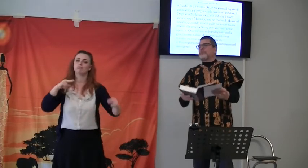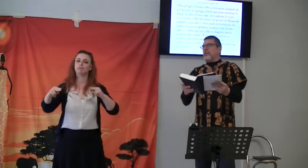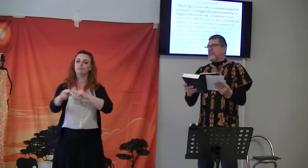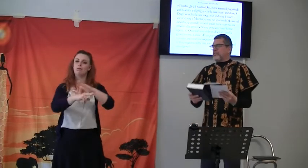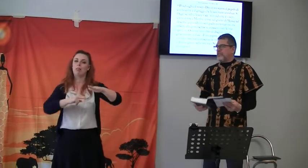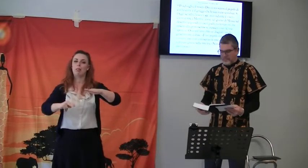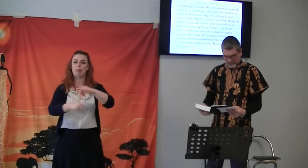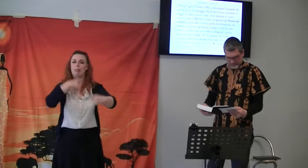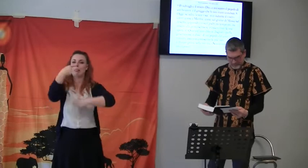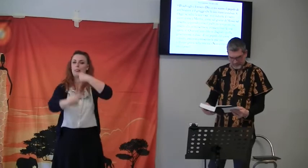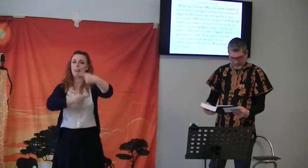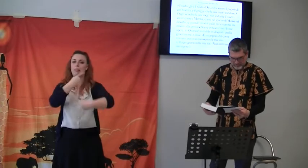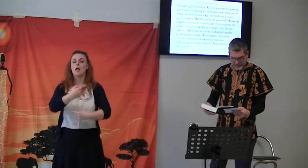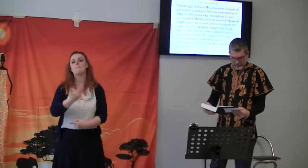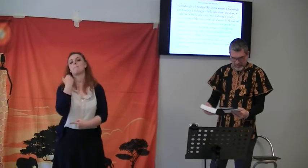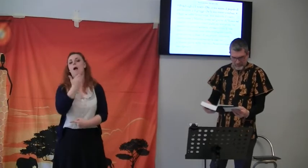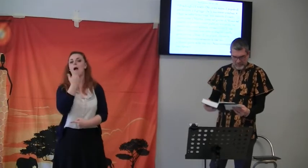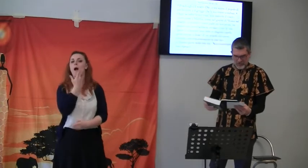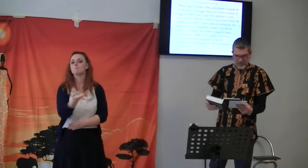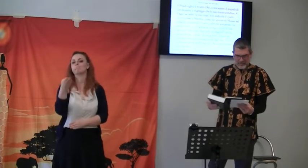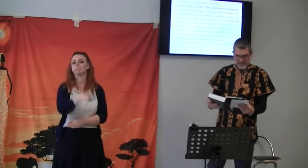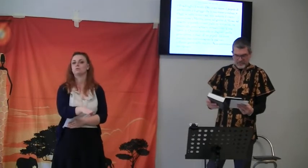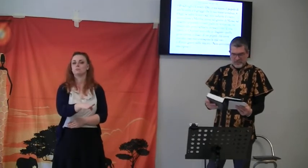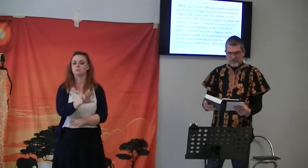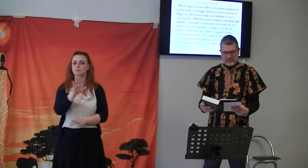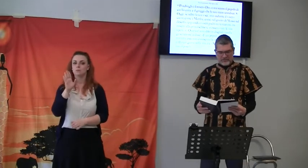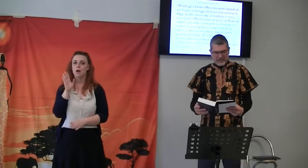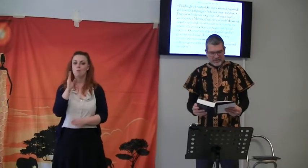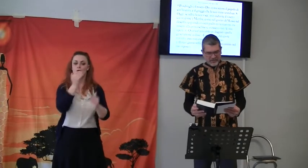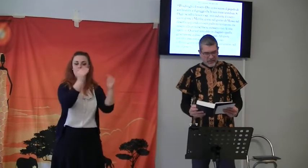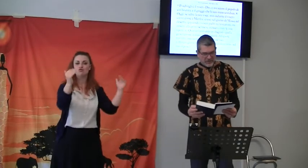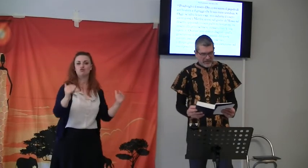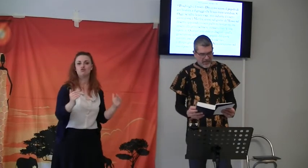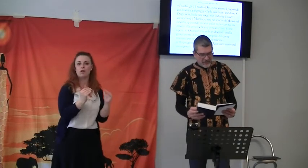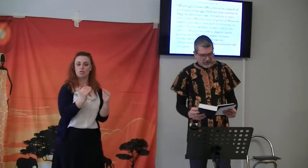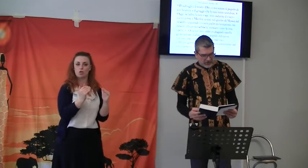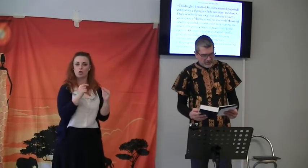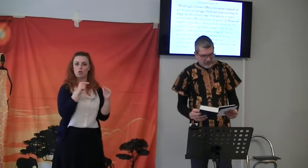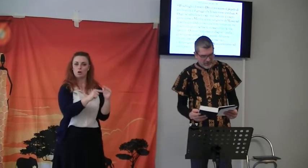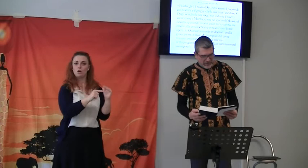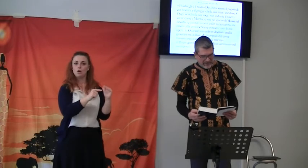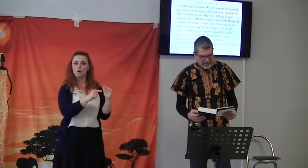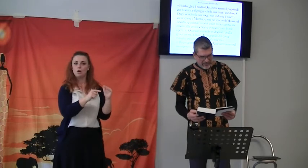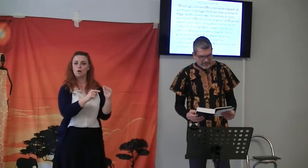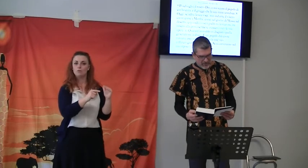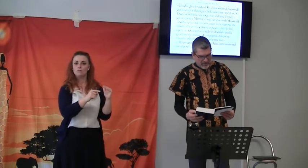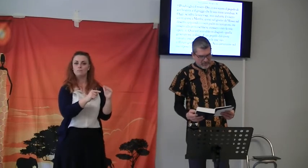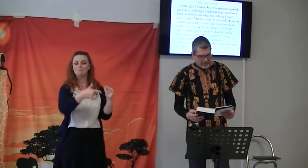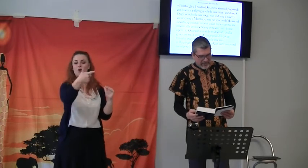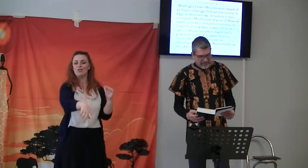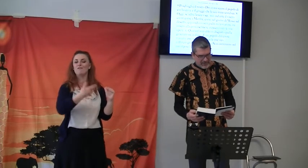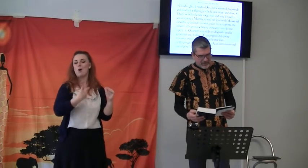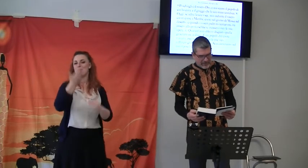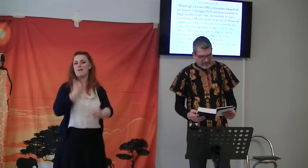fossimo pur morti per mano del Signore nel paese d'Egitto, quando sedevamo intorno a pentole piene di carne e